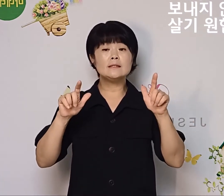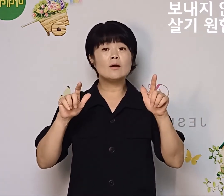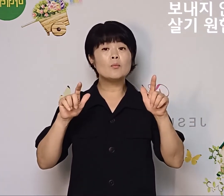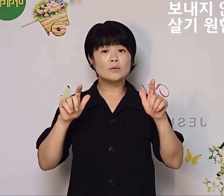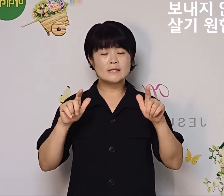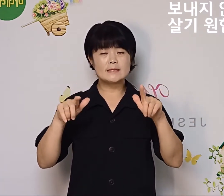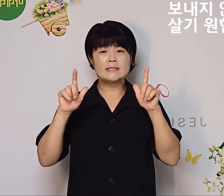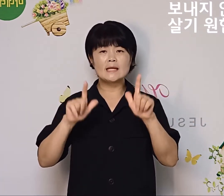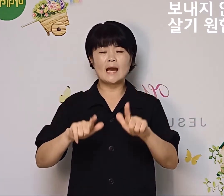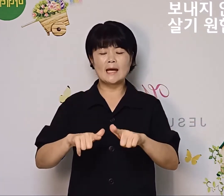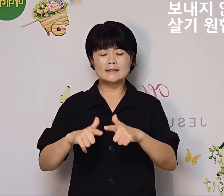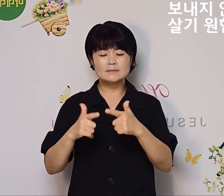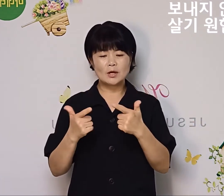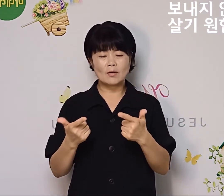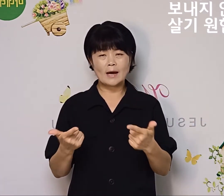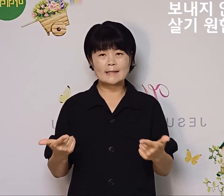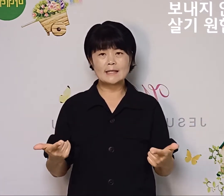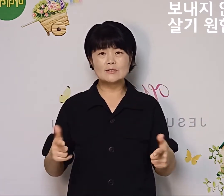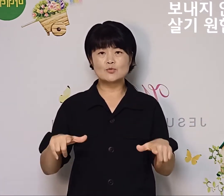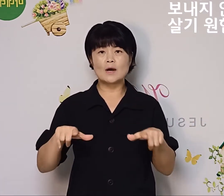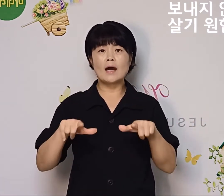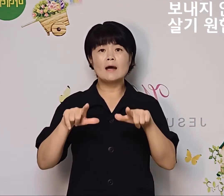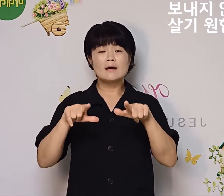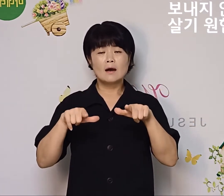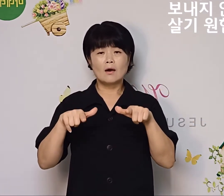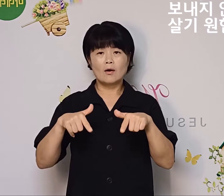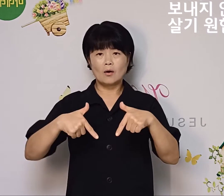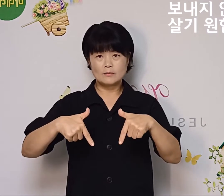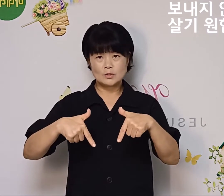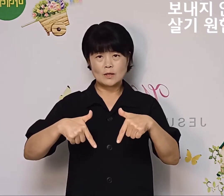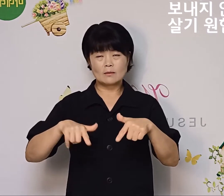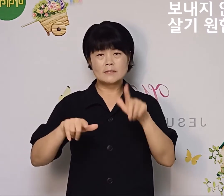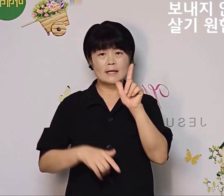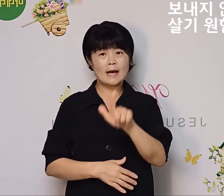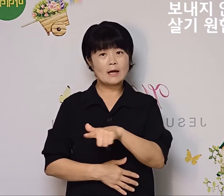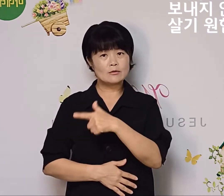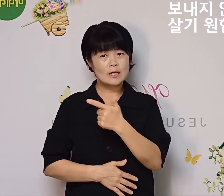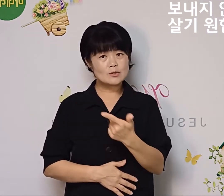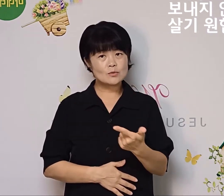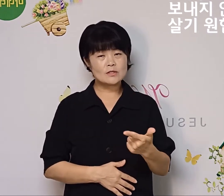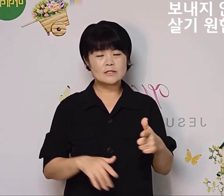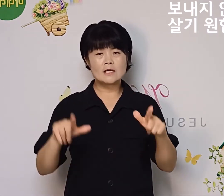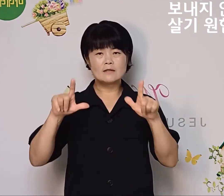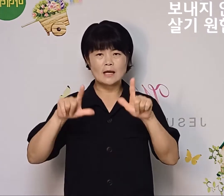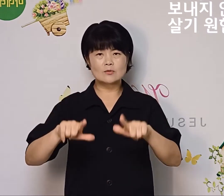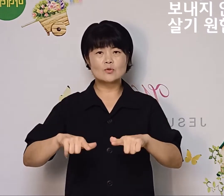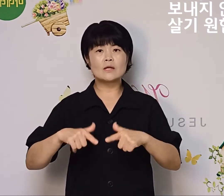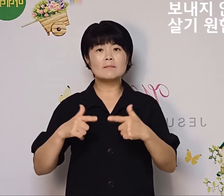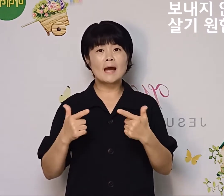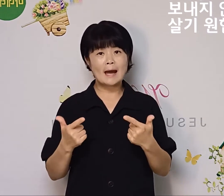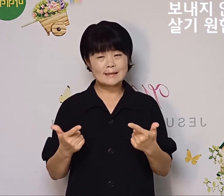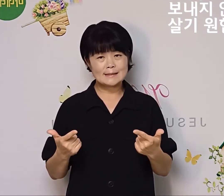흘려 보내지 않으며 않다수와 엄지와 검지 아까 하루는 한 손이었죠. 양손을 하면